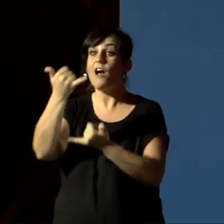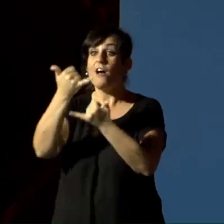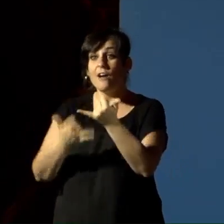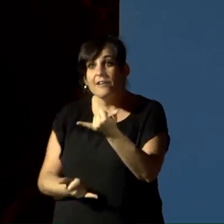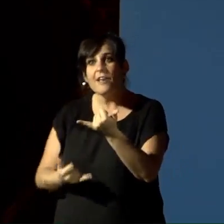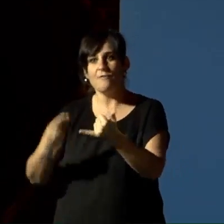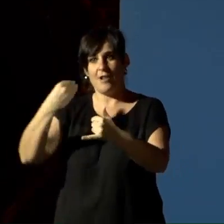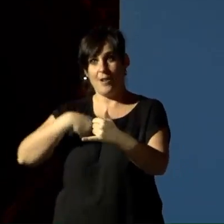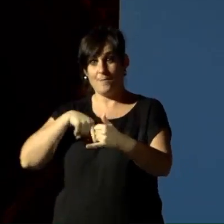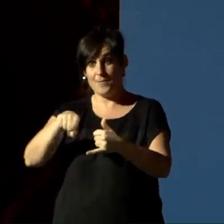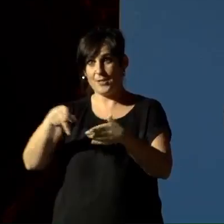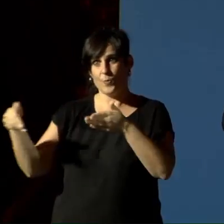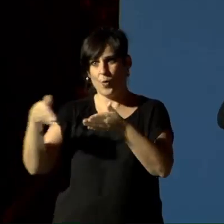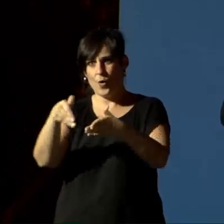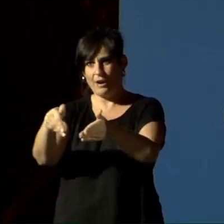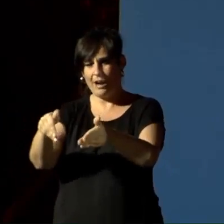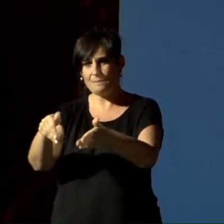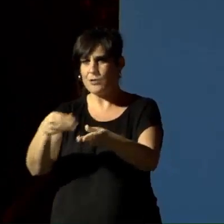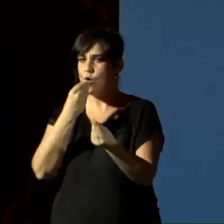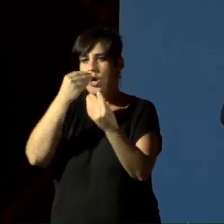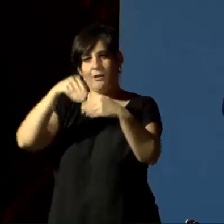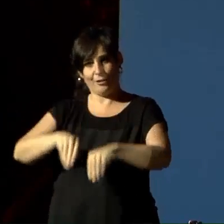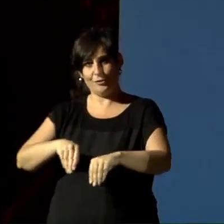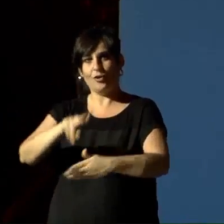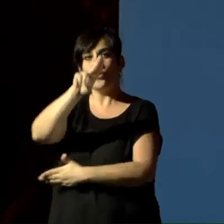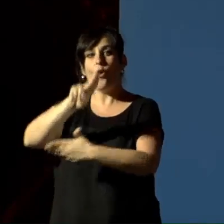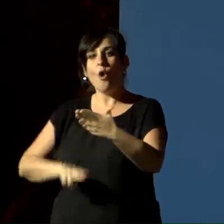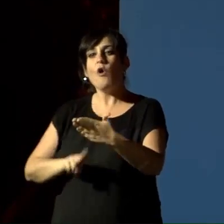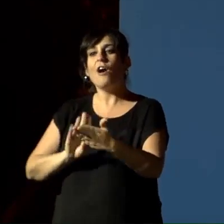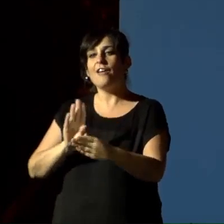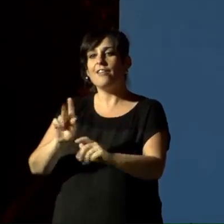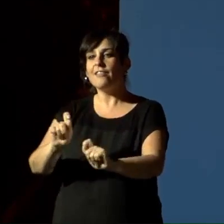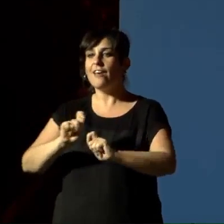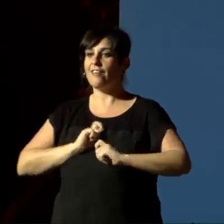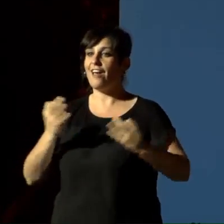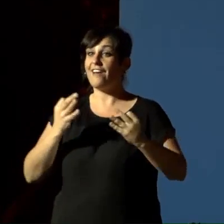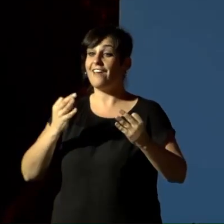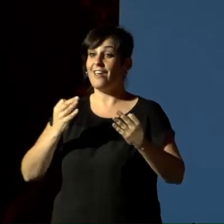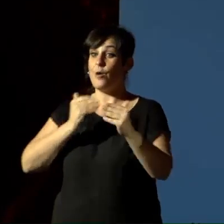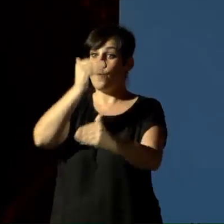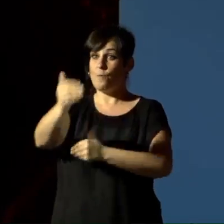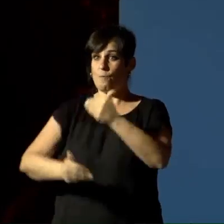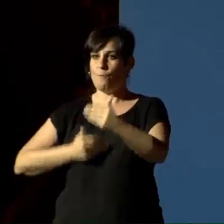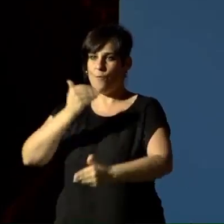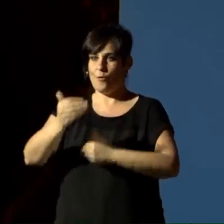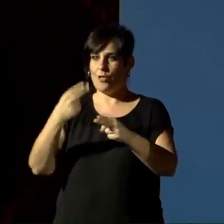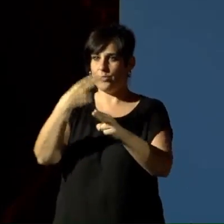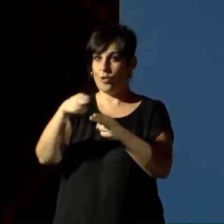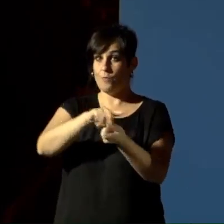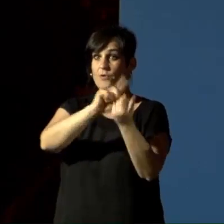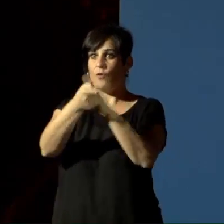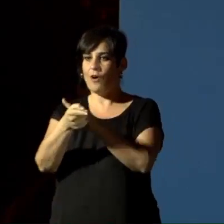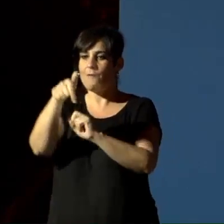é unha impugnación histórica que sitúa a Galicia no corazón do proceso do cambio político no sur de